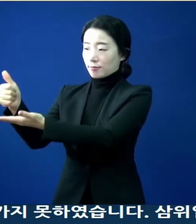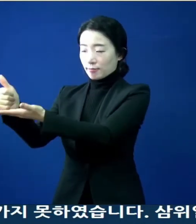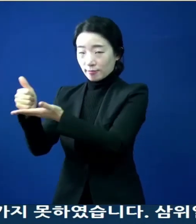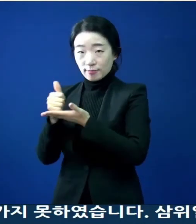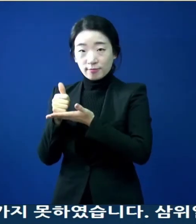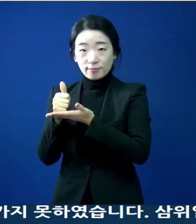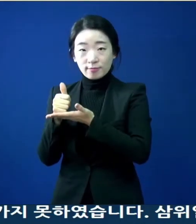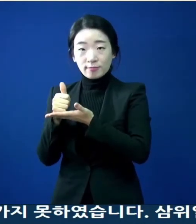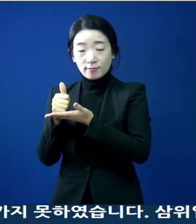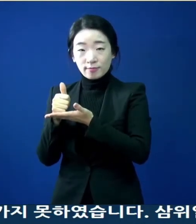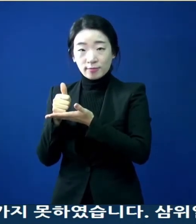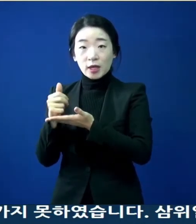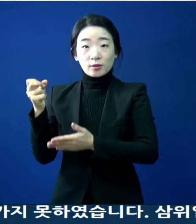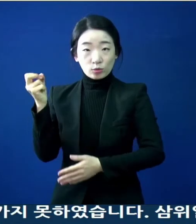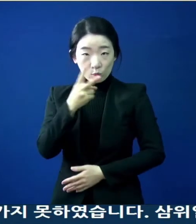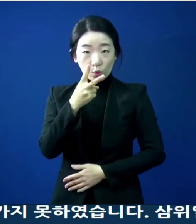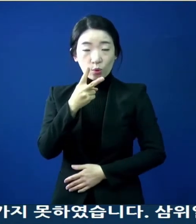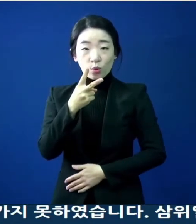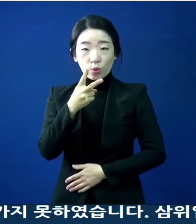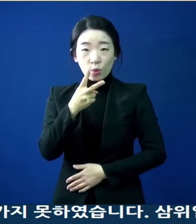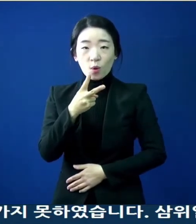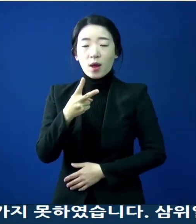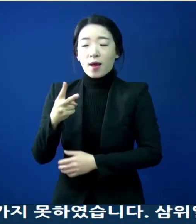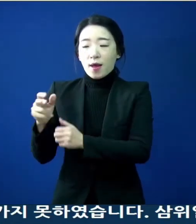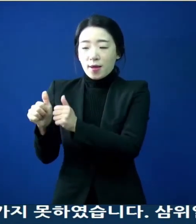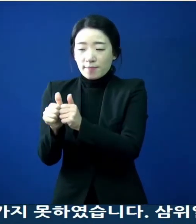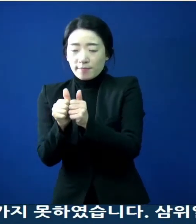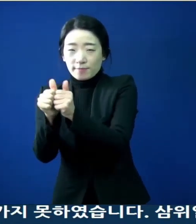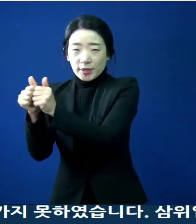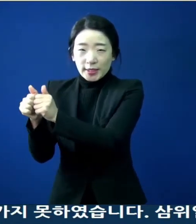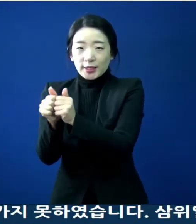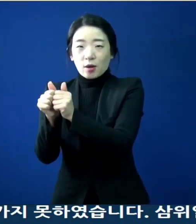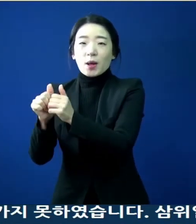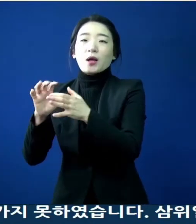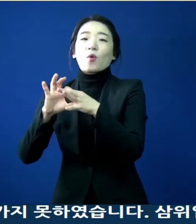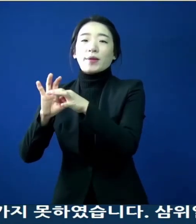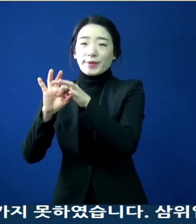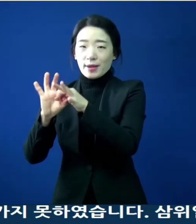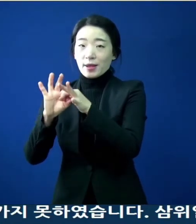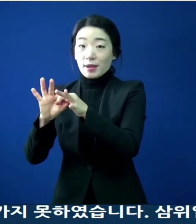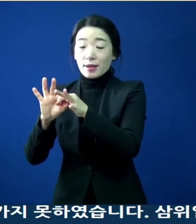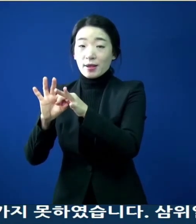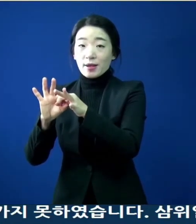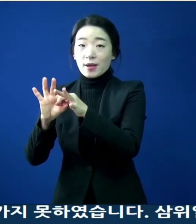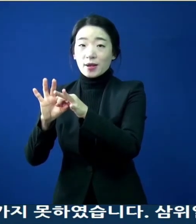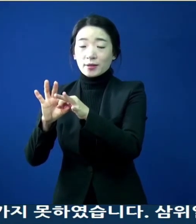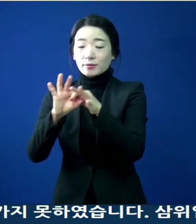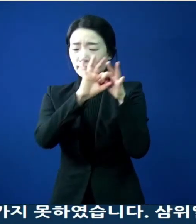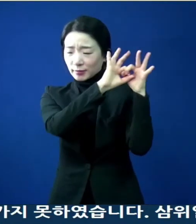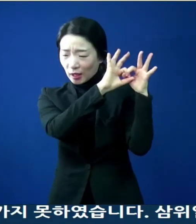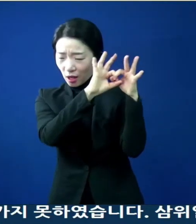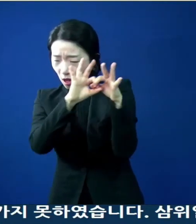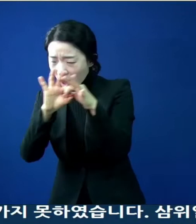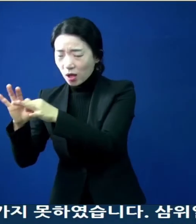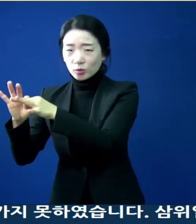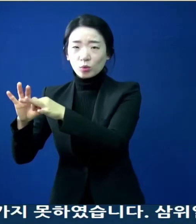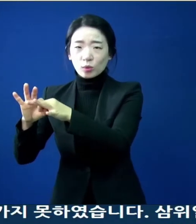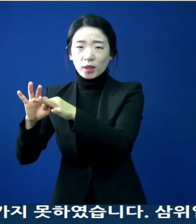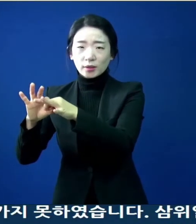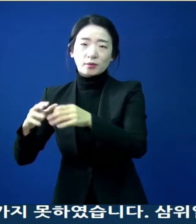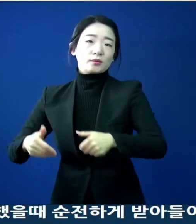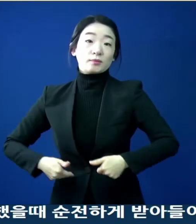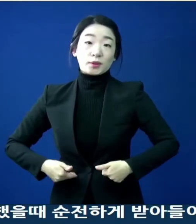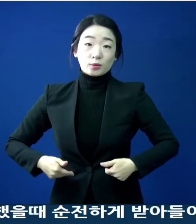인물과 밀접한 관계를 계속적으로 유지해 나가려는 노력이